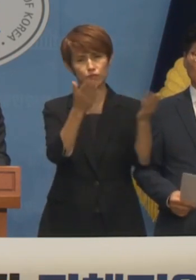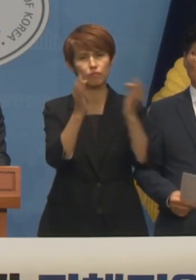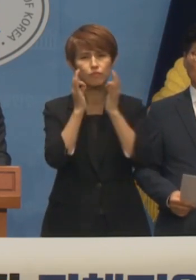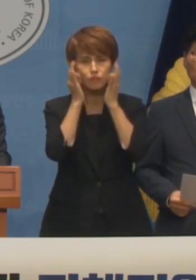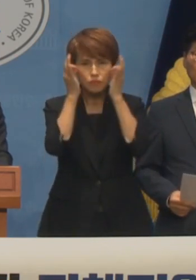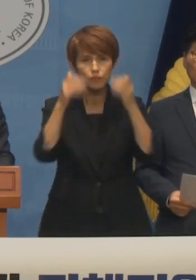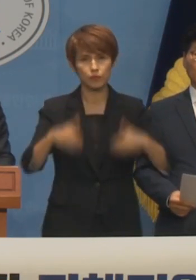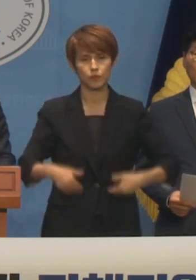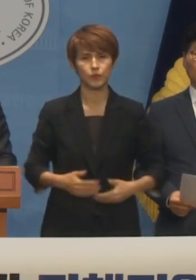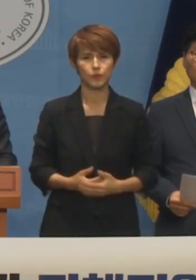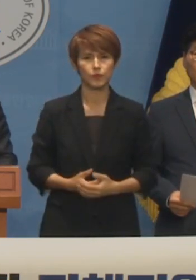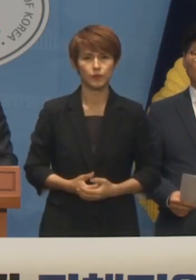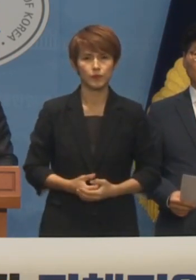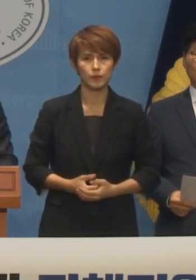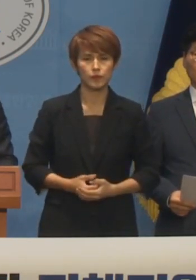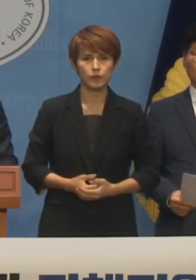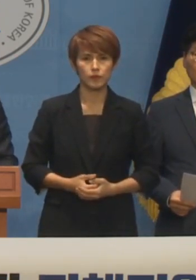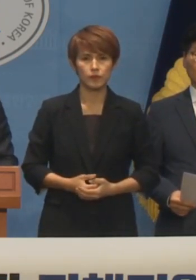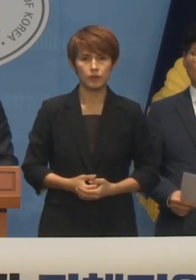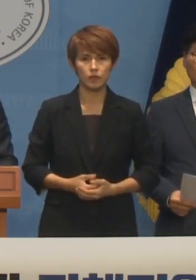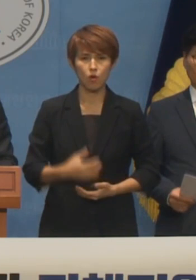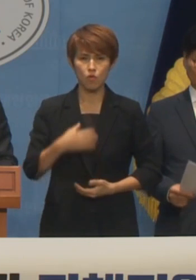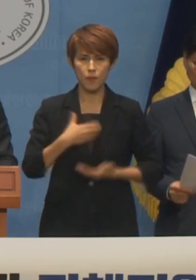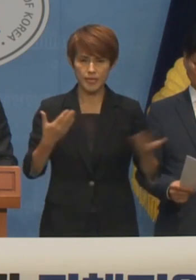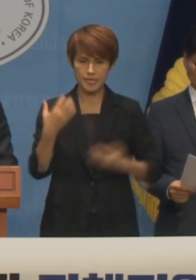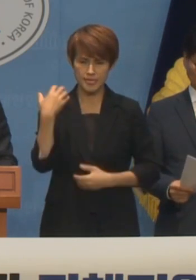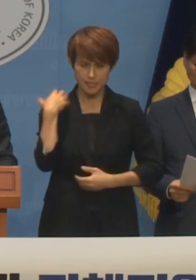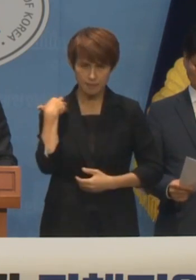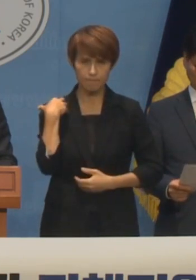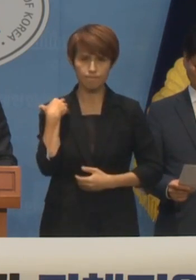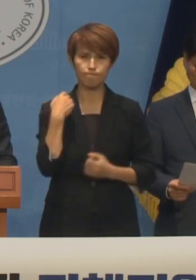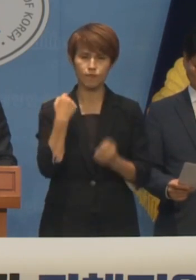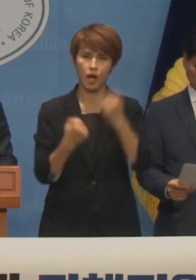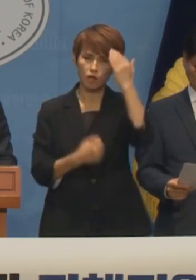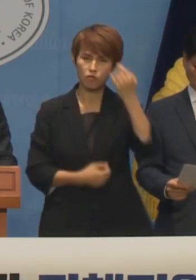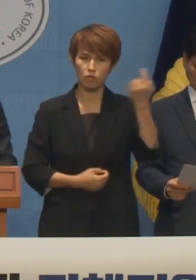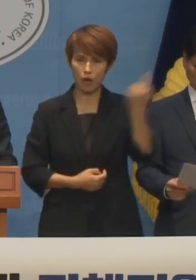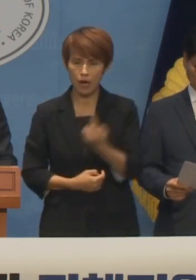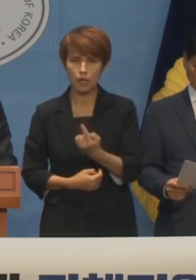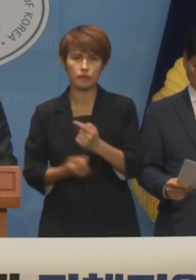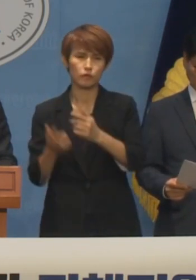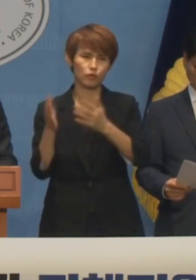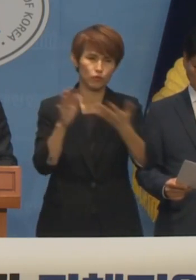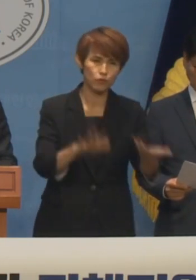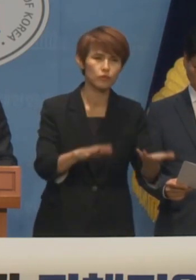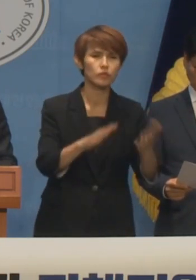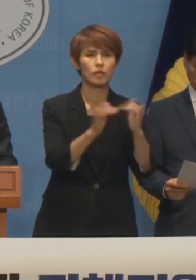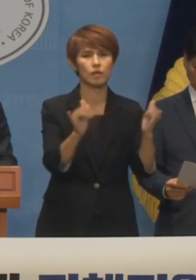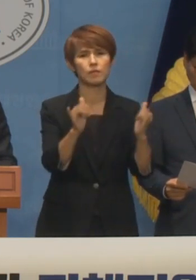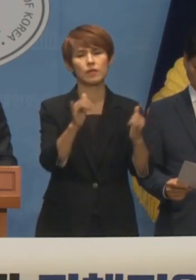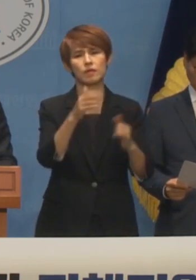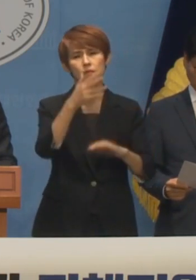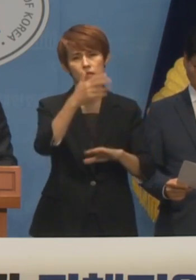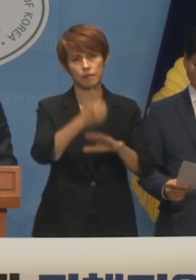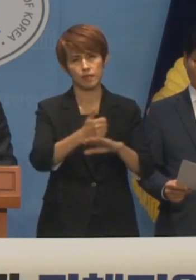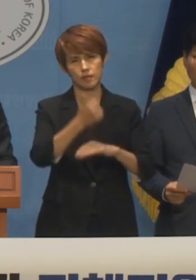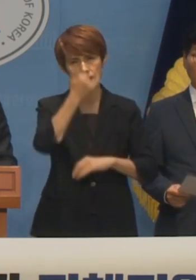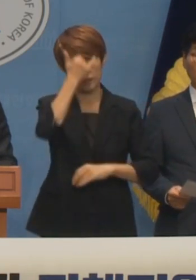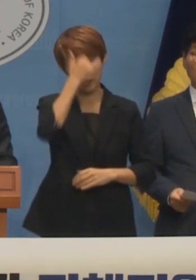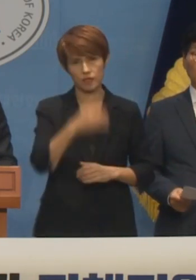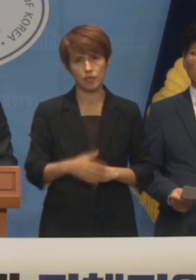한다. 그것이 위험한 업무를 감수하고 대한민국을 찾았다가 희생된 이들에 대한 마지막